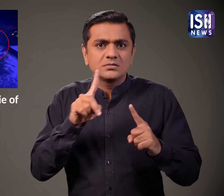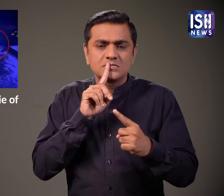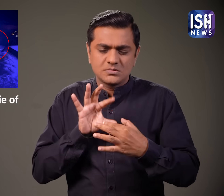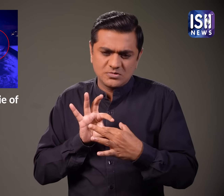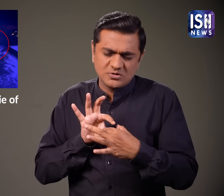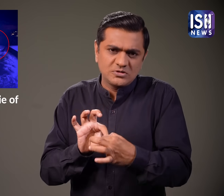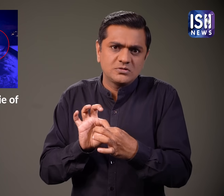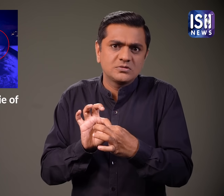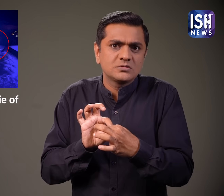और अक्सर